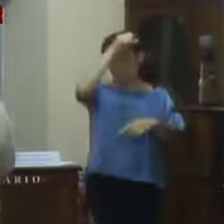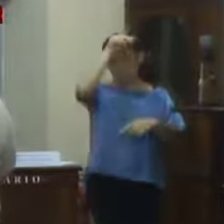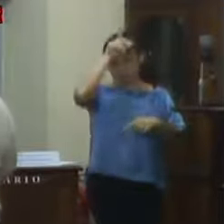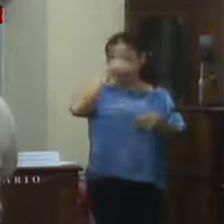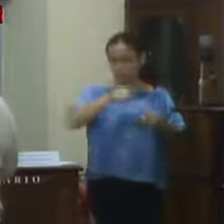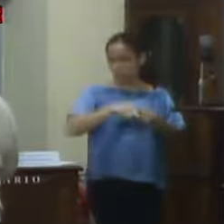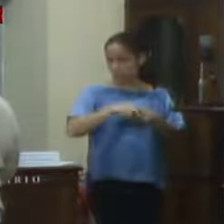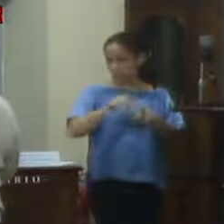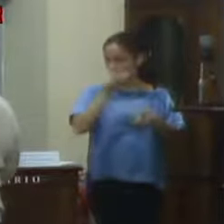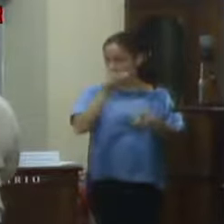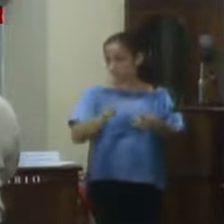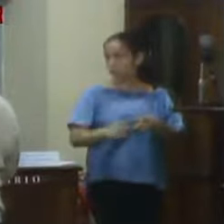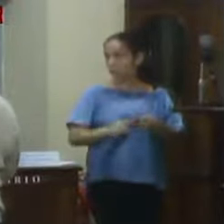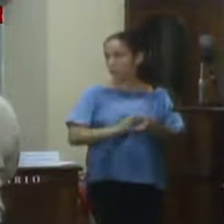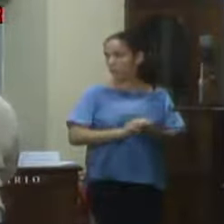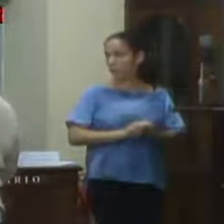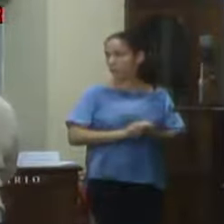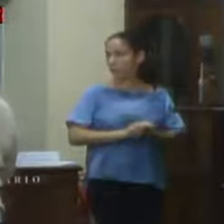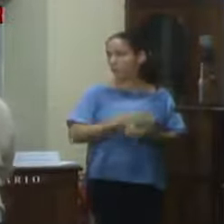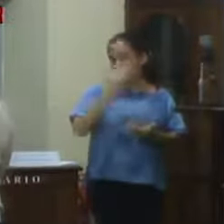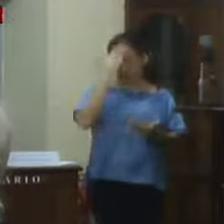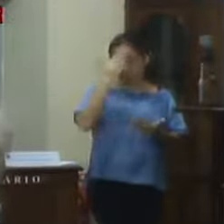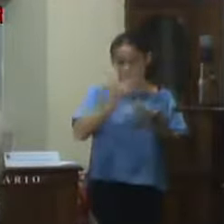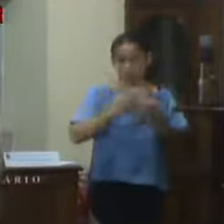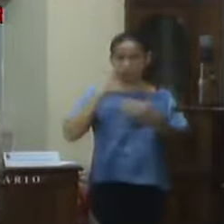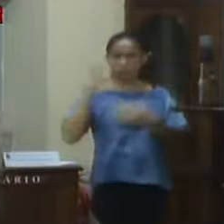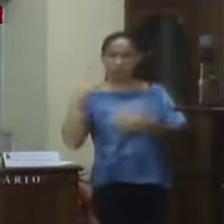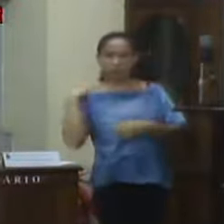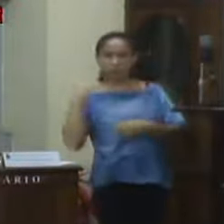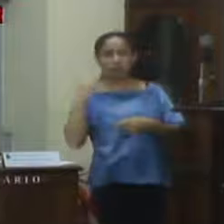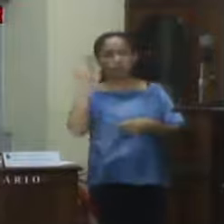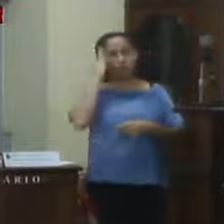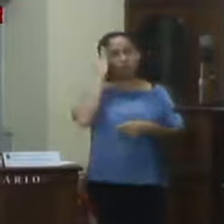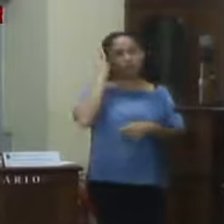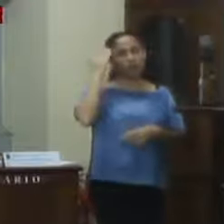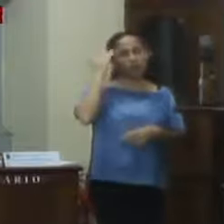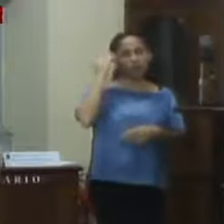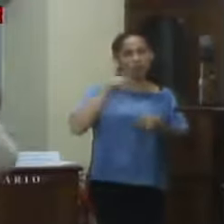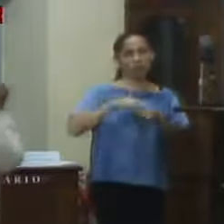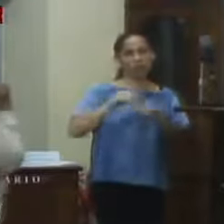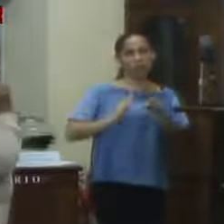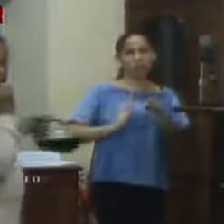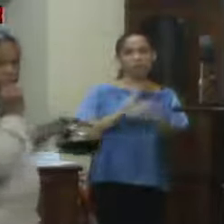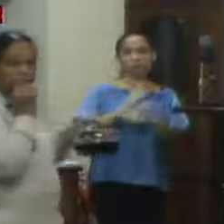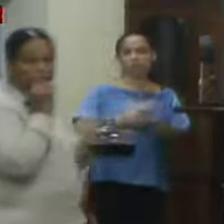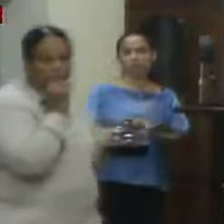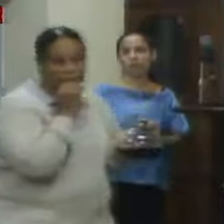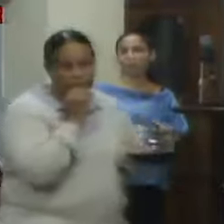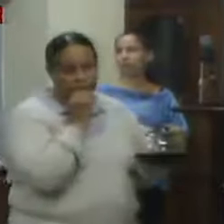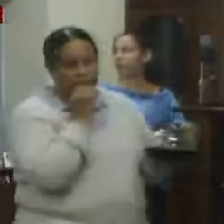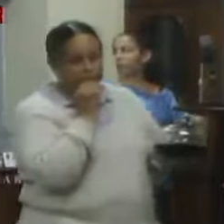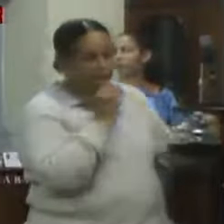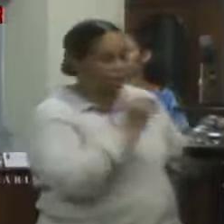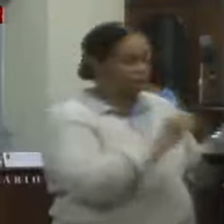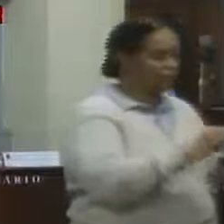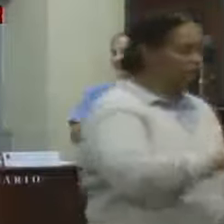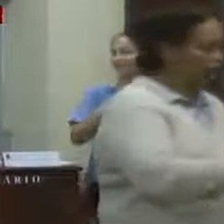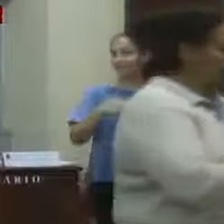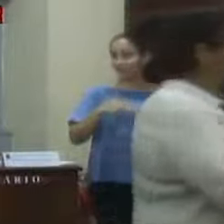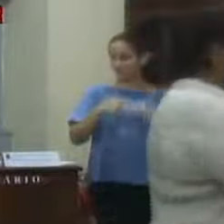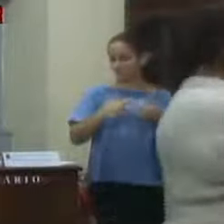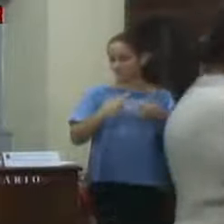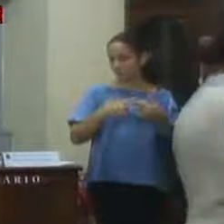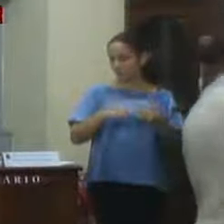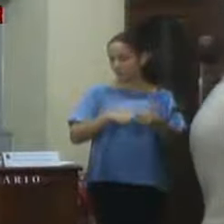Igreja Casa, estamos certos de que os senhores vereadores saberão reconhecer o grau de prioridade à sua aprovação. Haja vista